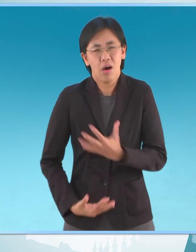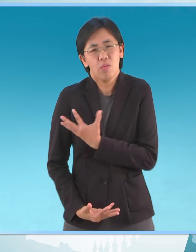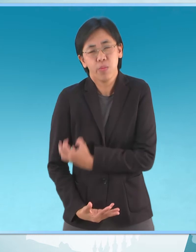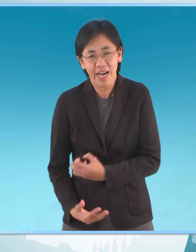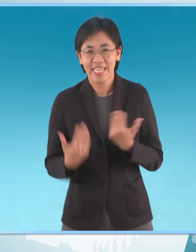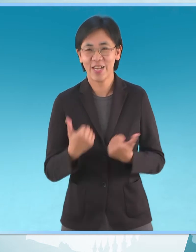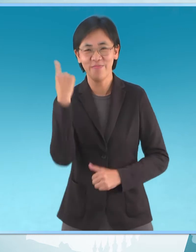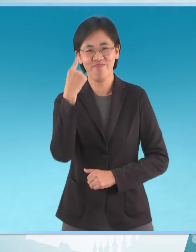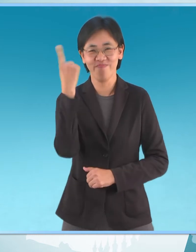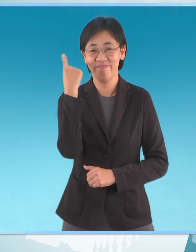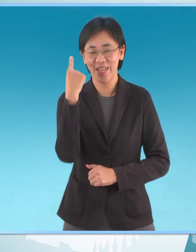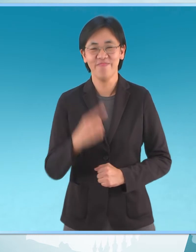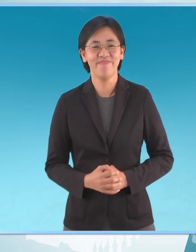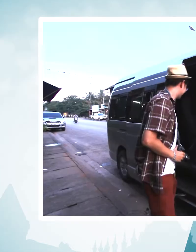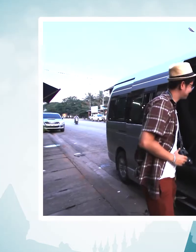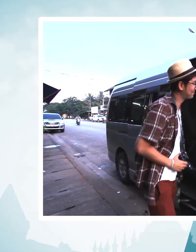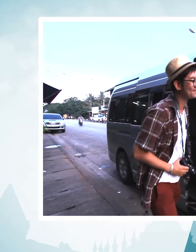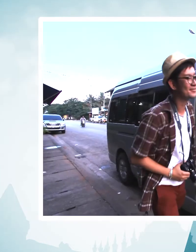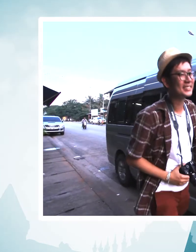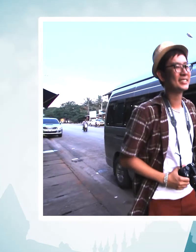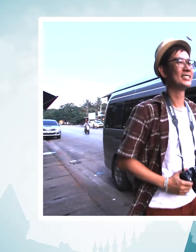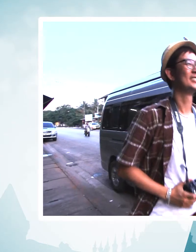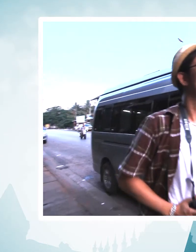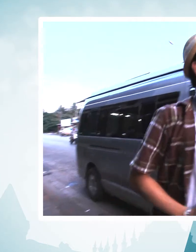ดตอนนี้ได้เที่ยวสักทีครับ